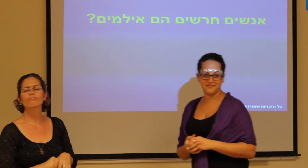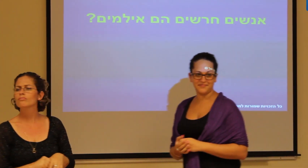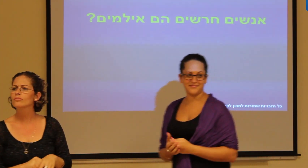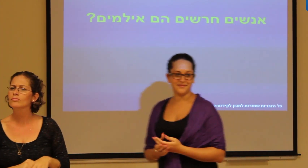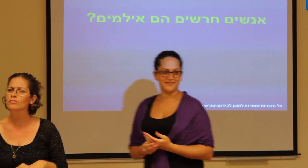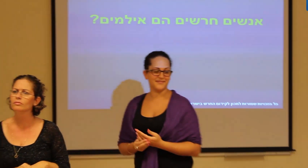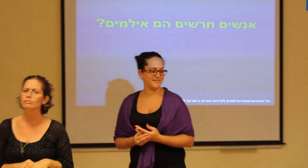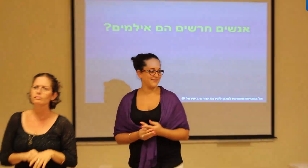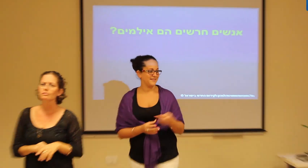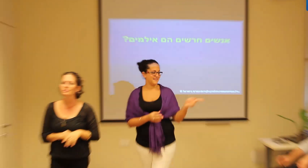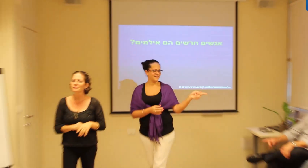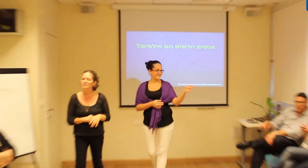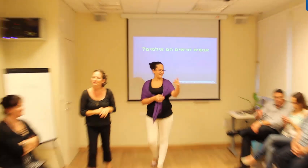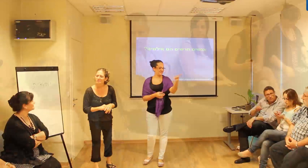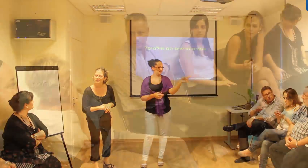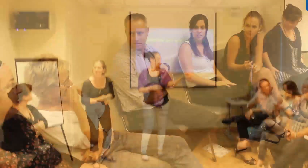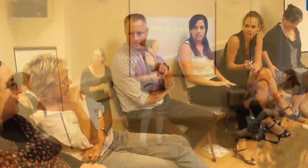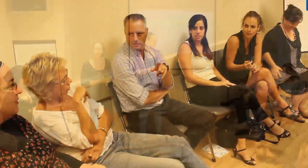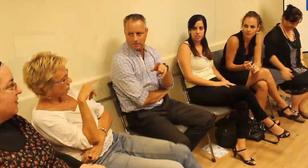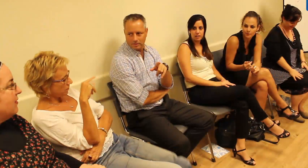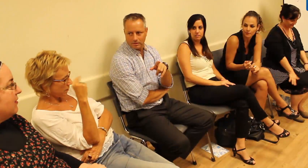תחשבו קבוצתי, תגידו לי אחד מה.